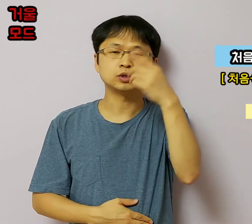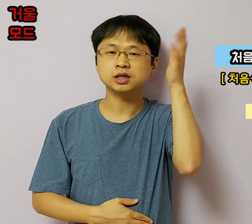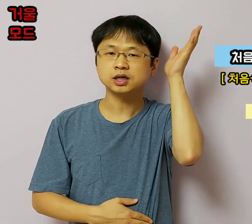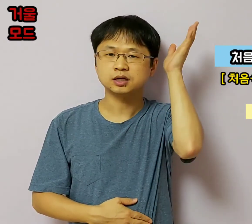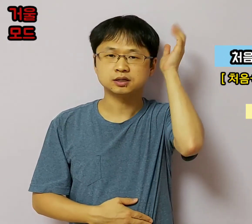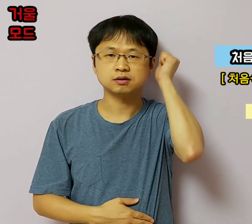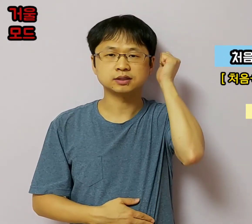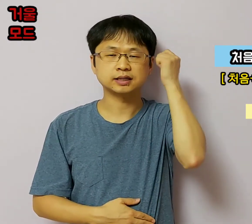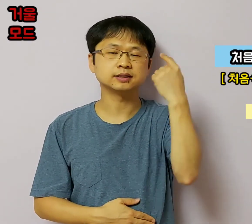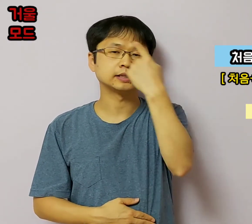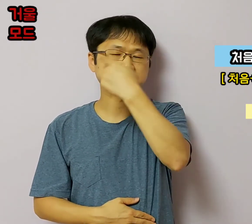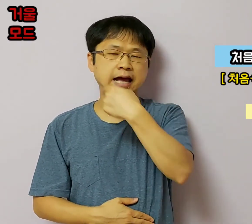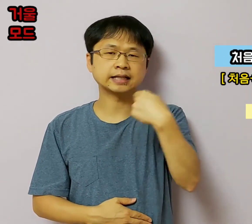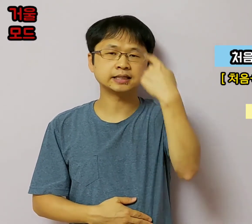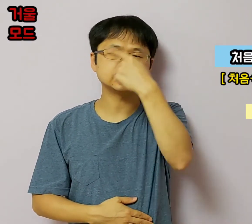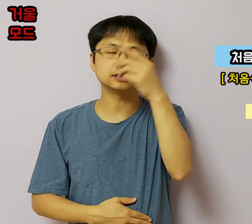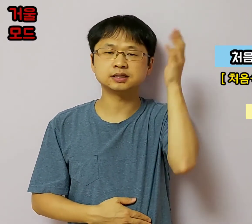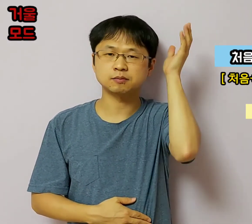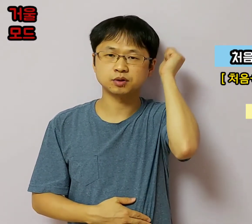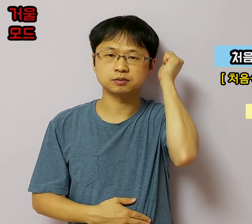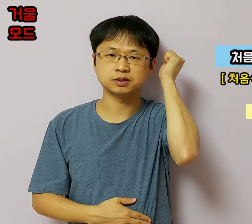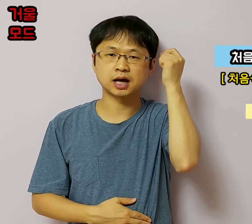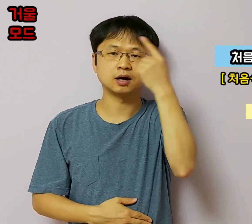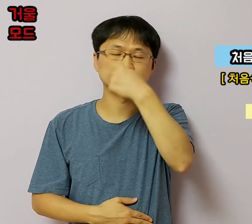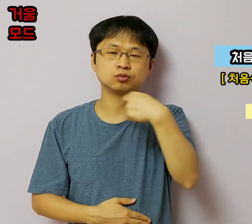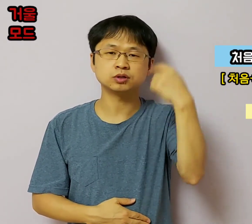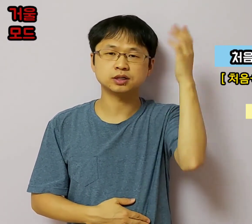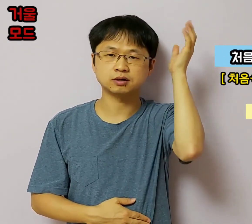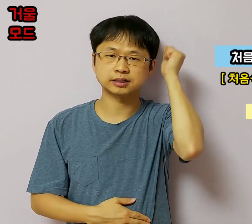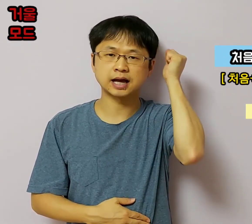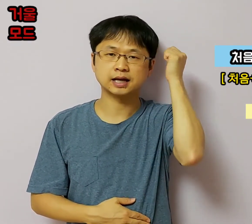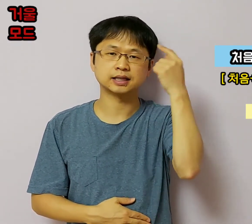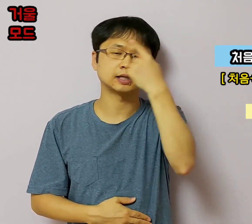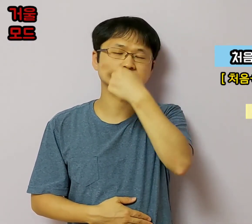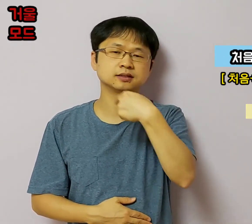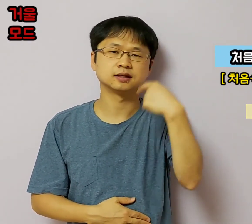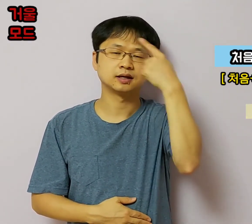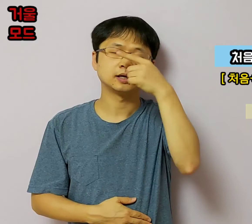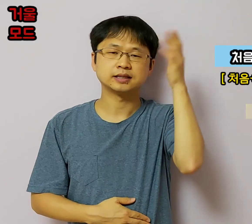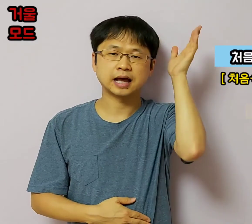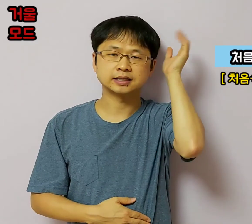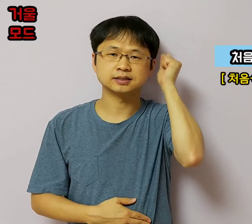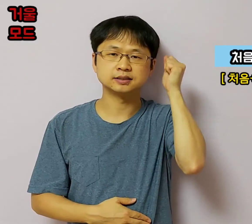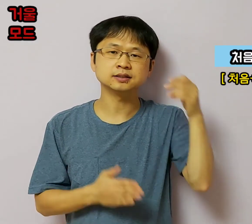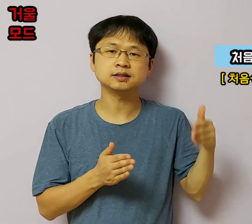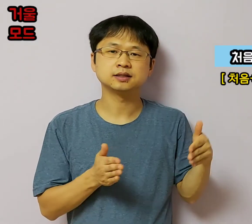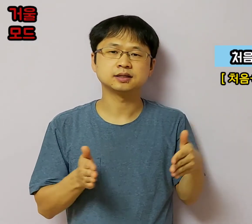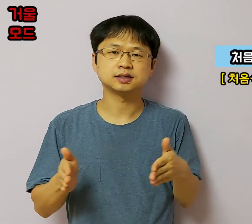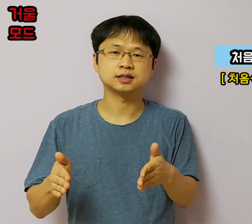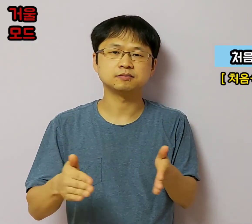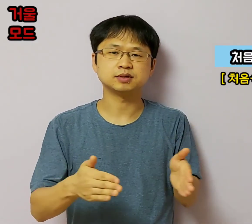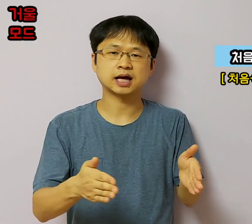얼굴이 기억나는 낯익은이란 표현입니다. 얼굴 기억하다, 낯익은